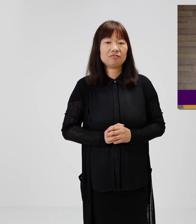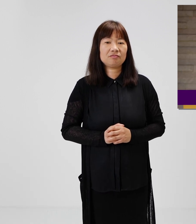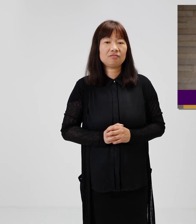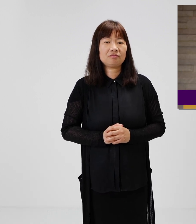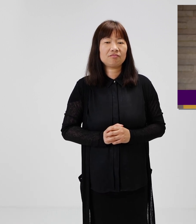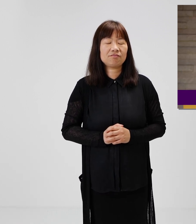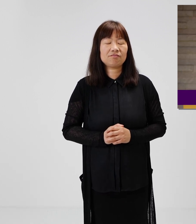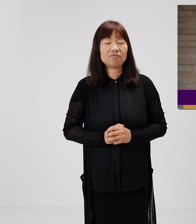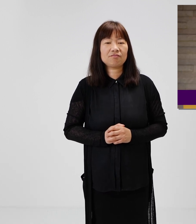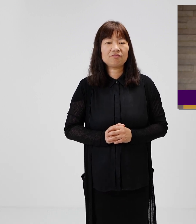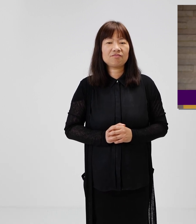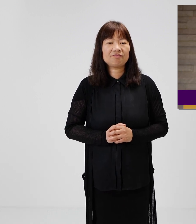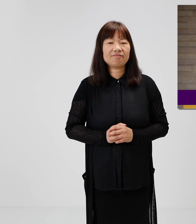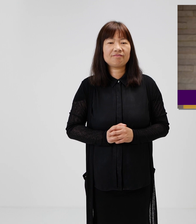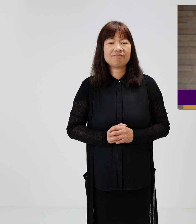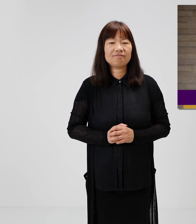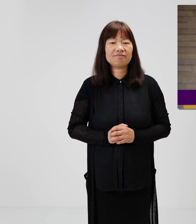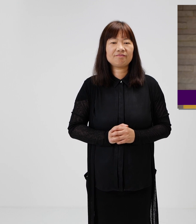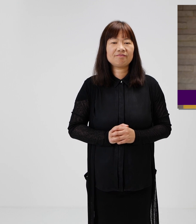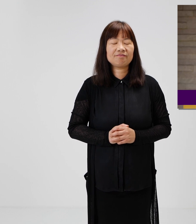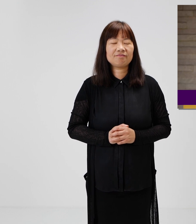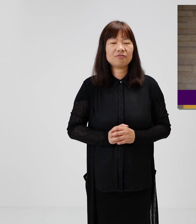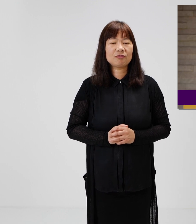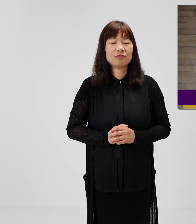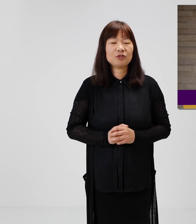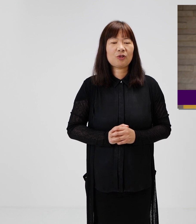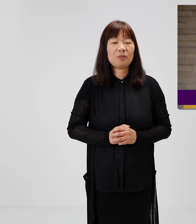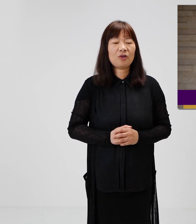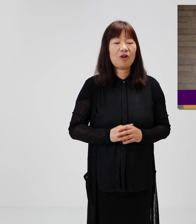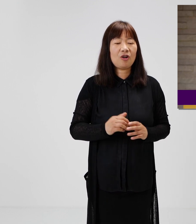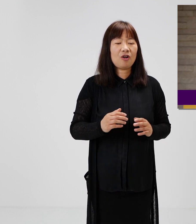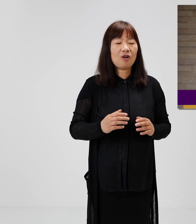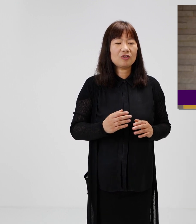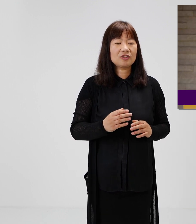그러면 조금만 비겁해지면 편해지잖아요.